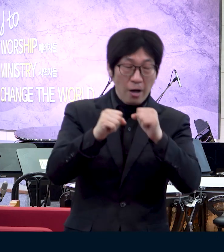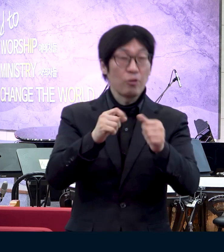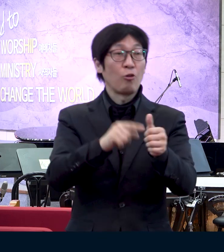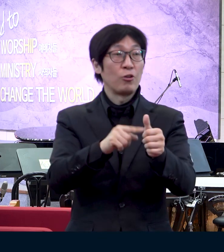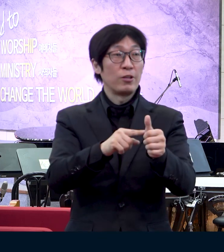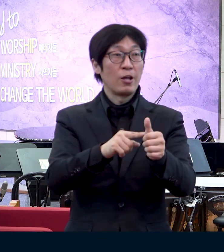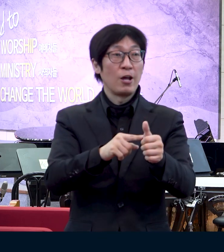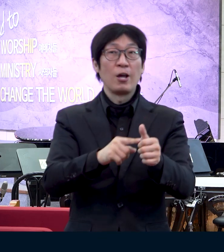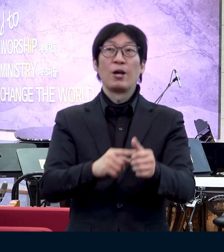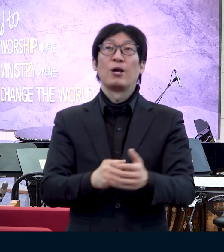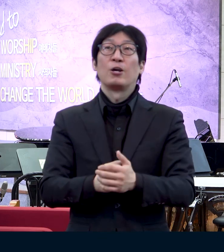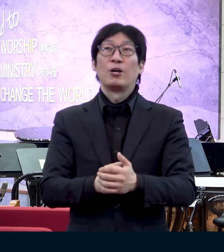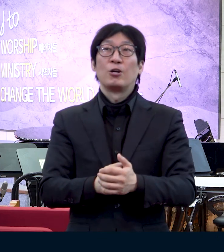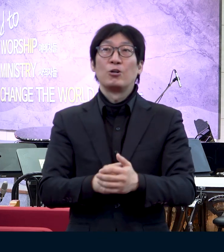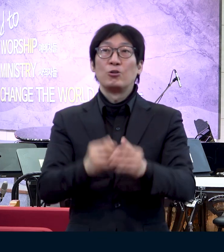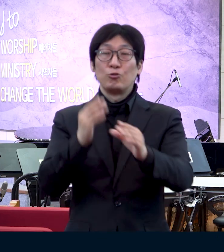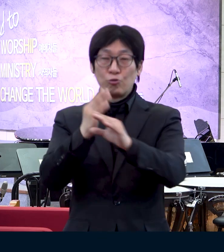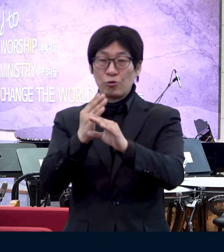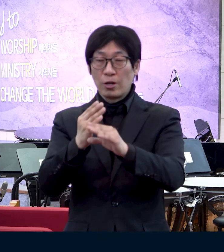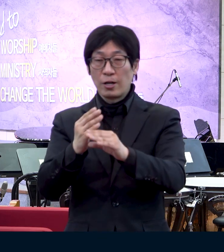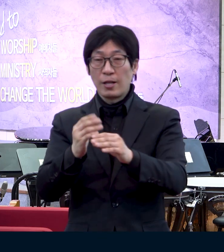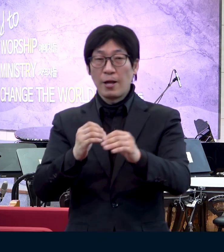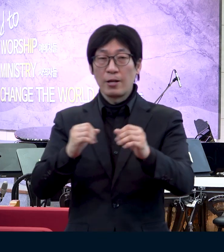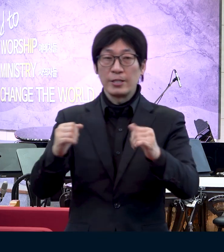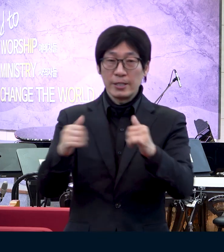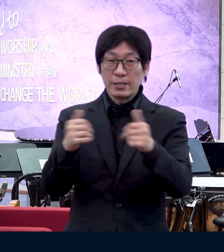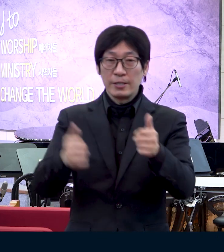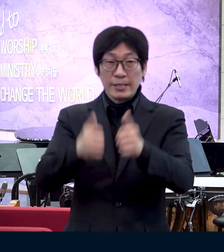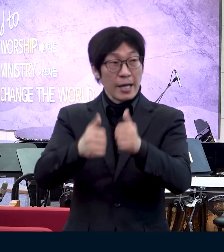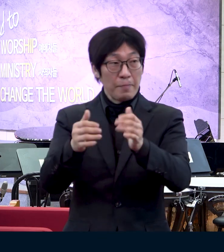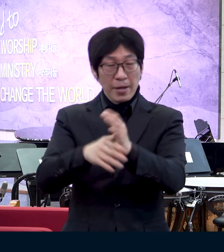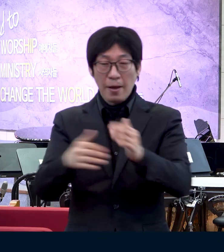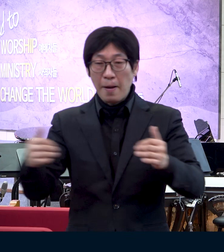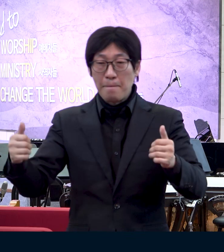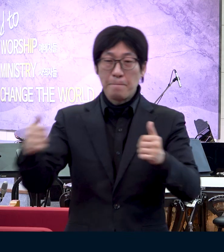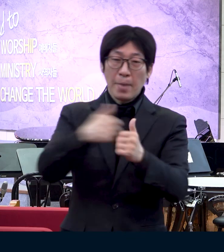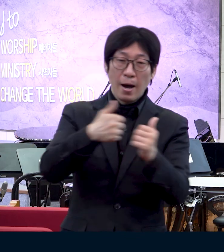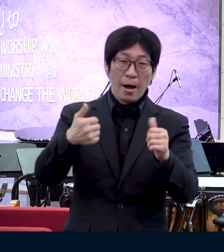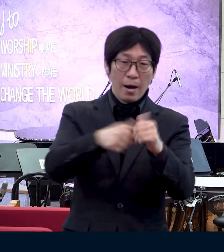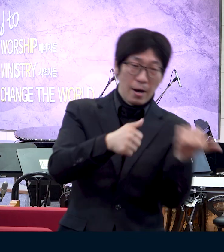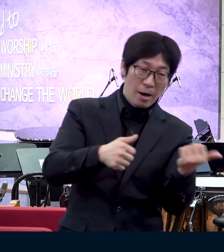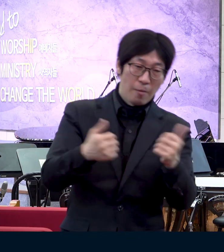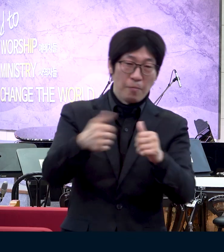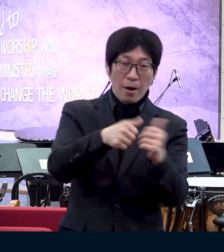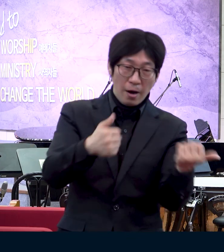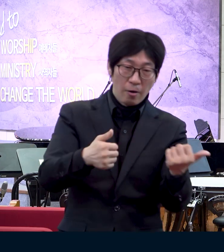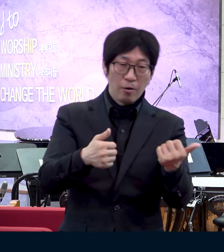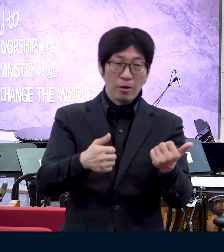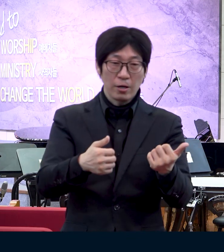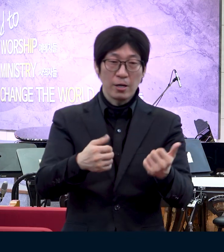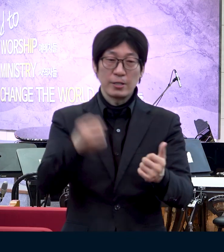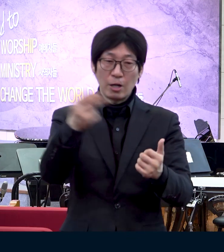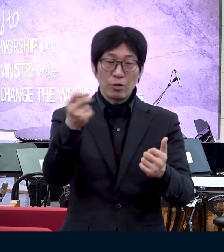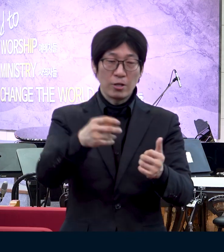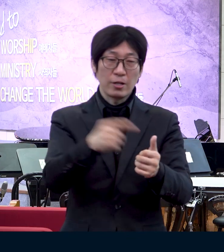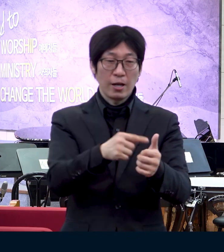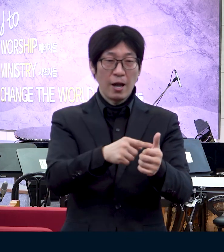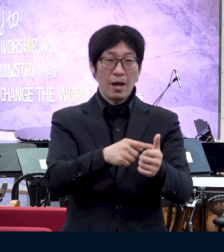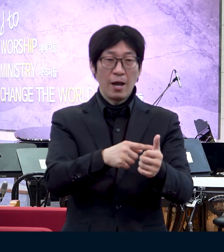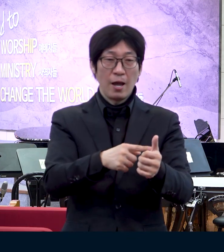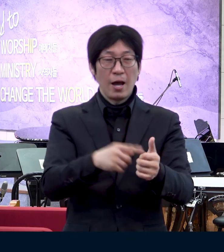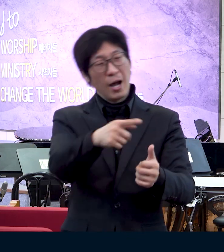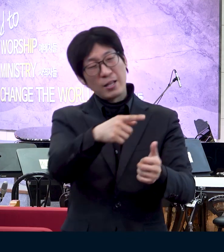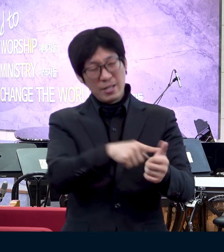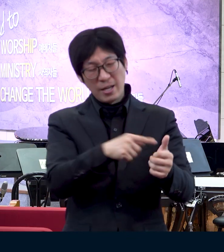막 나가다가 중간에 몇 번 지고 그러니까 그 복싱 그 에이전트 클럽에서 버림받습니다. 그래서 상처를